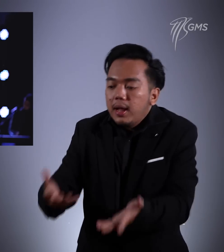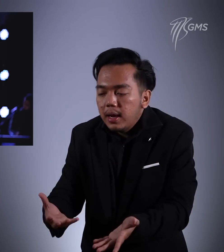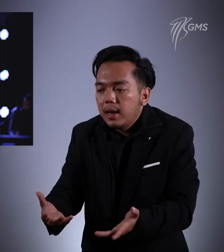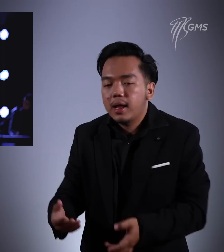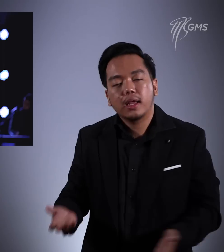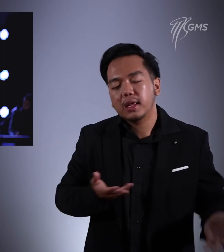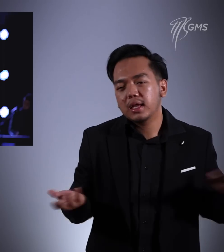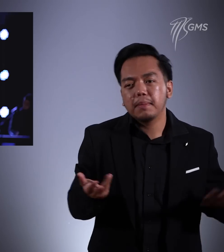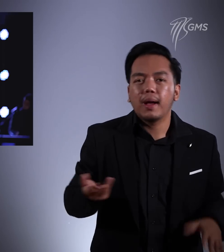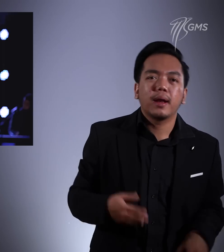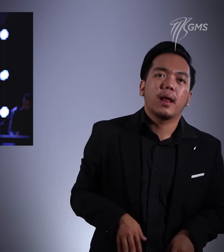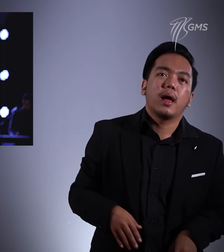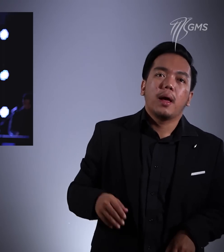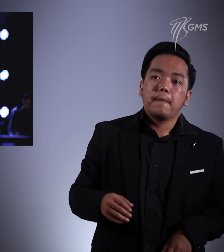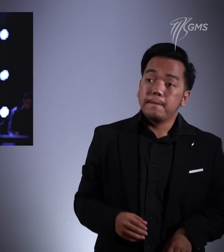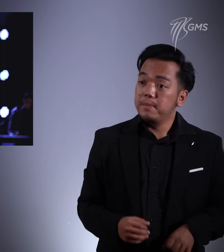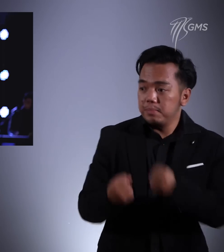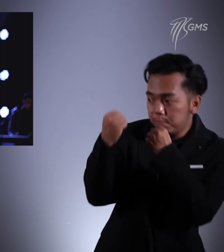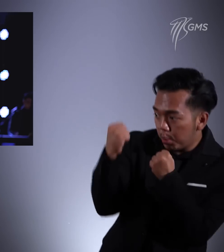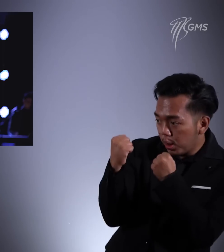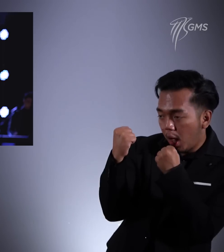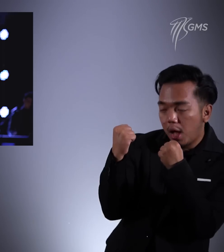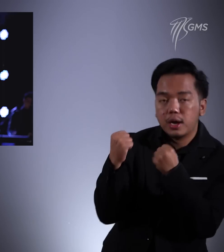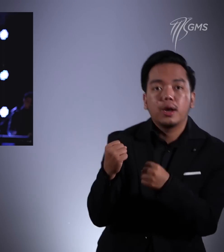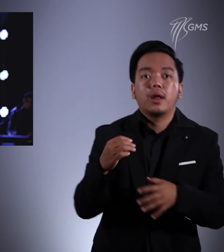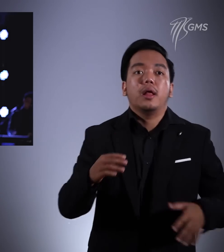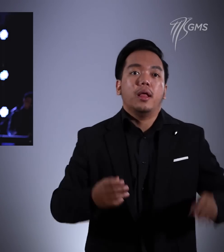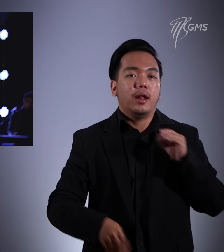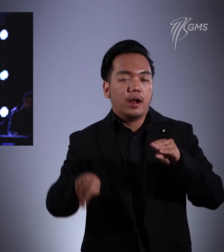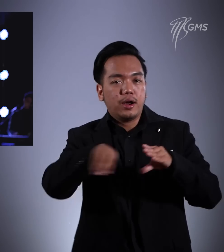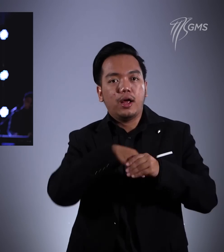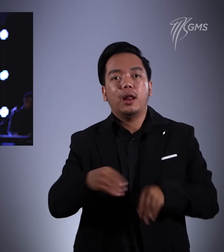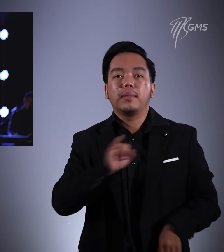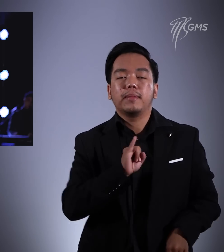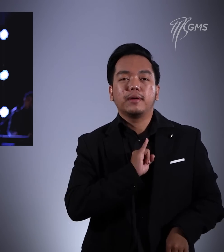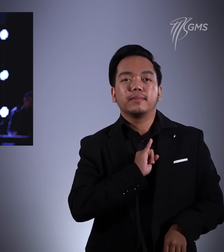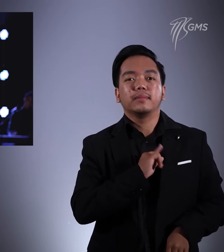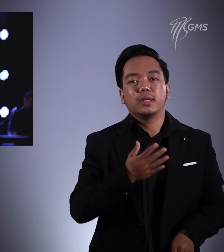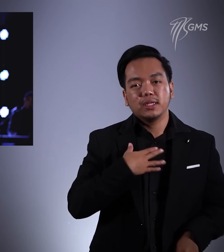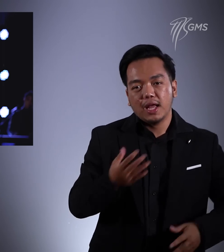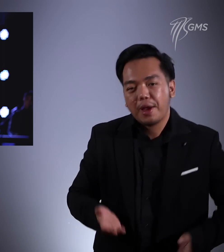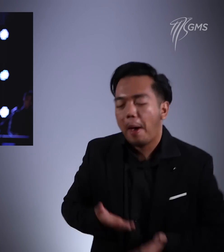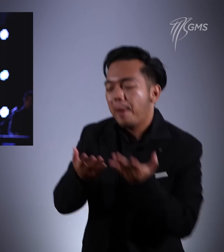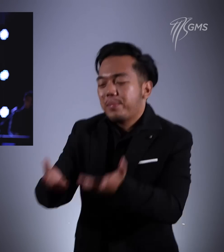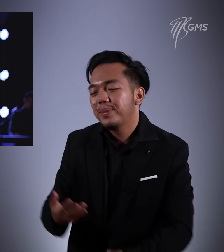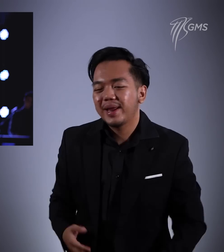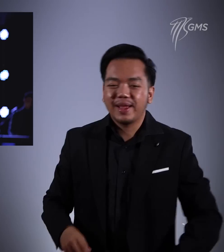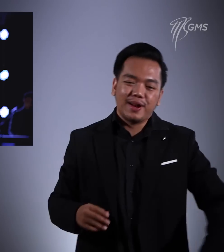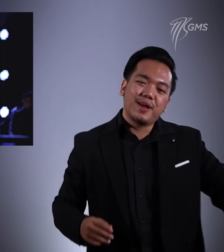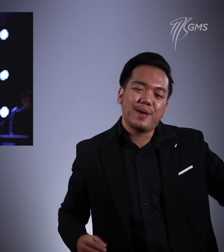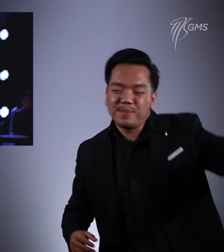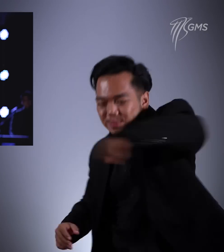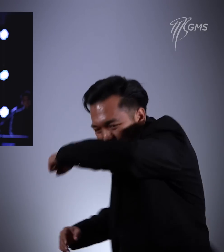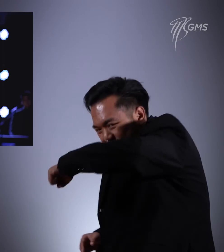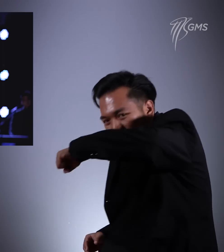faith. Gimana bertahan dalam iman. Saya tunjukkan perisai. Hari-hari ini kan anak-anak kecil suka, anak-anak besar juga sih, Avengers